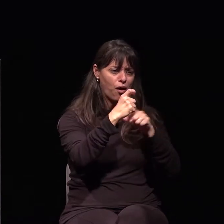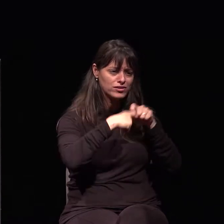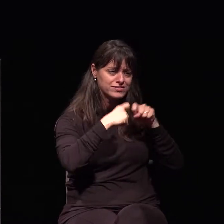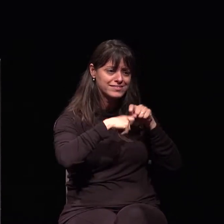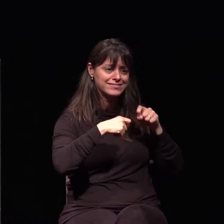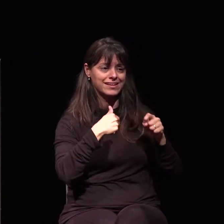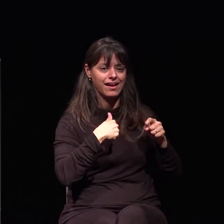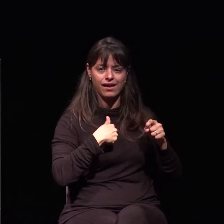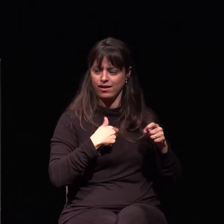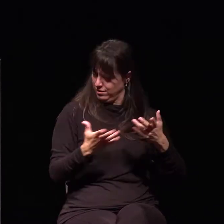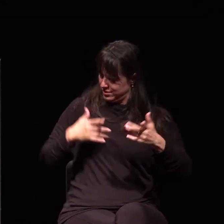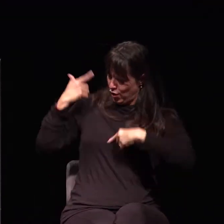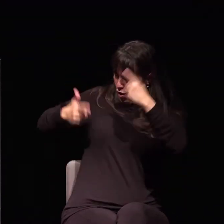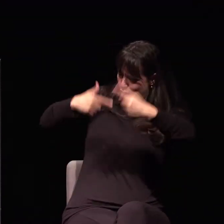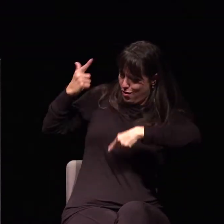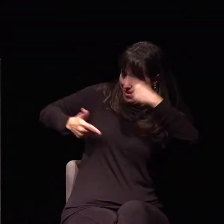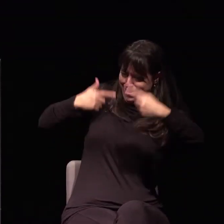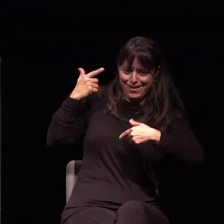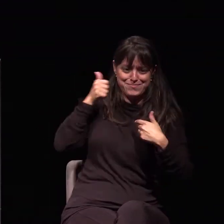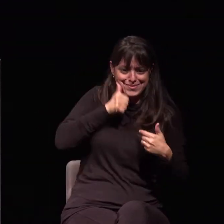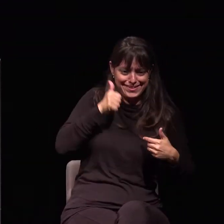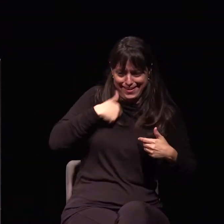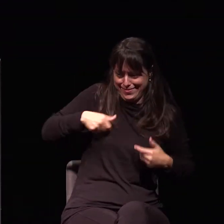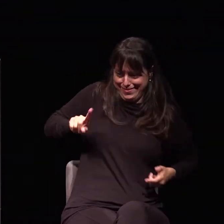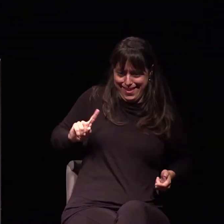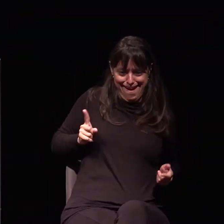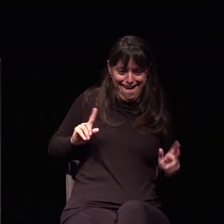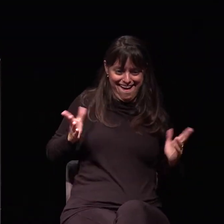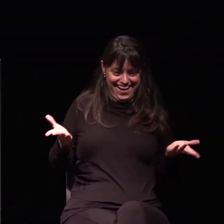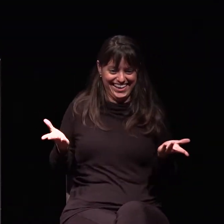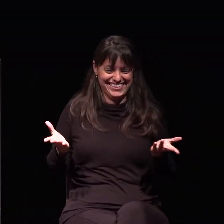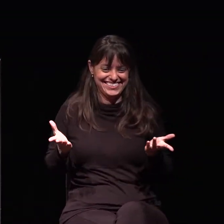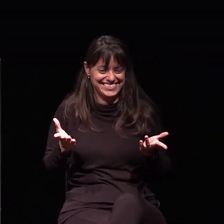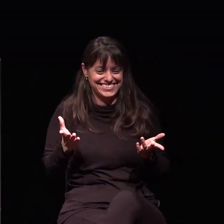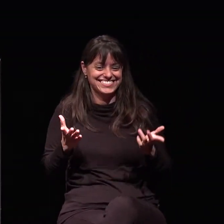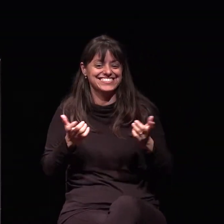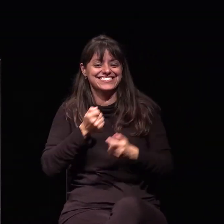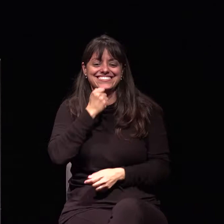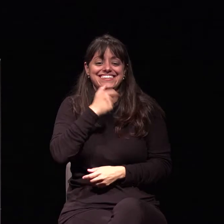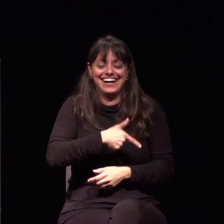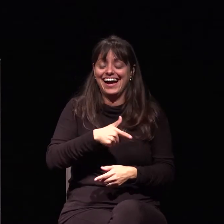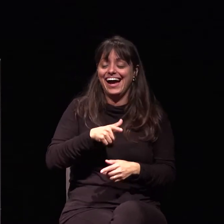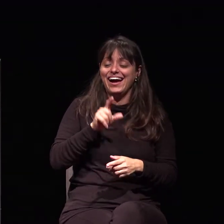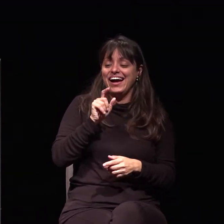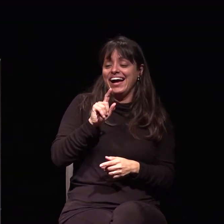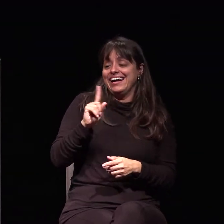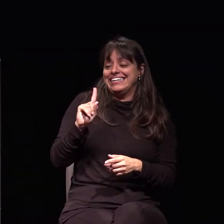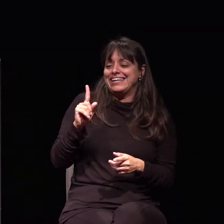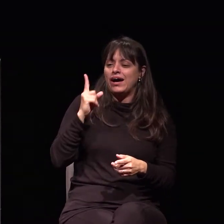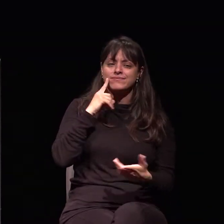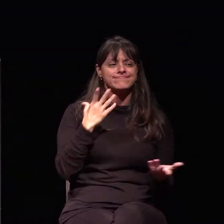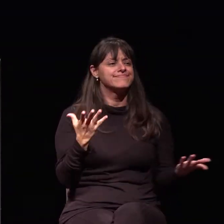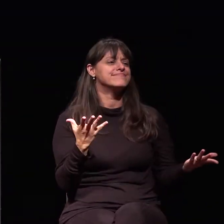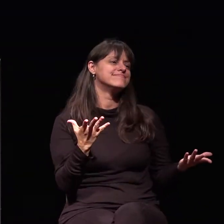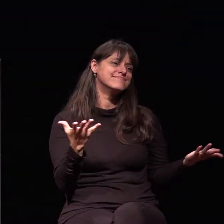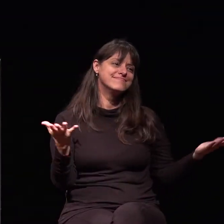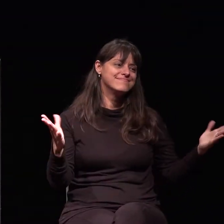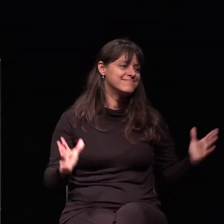sexo comigo. Ele falou, que isso, mulher, você está doida? Eu não. E não deu a menor bola. Ela ficou assim,